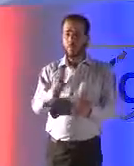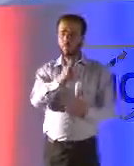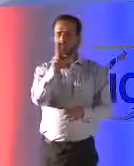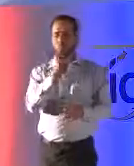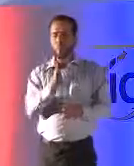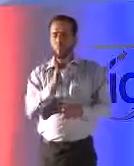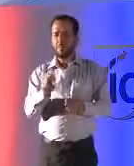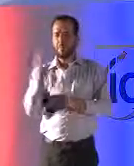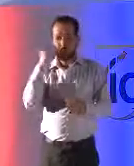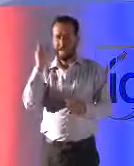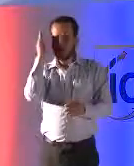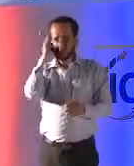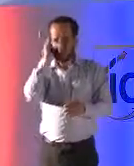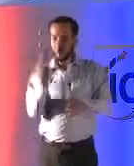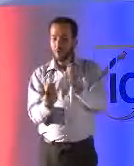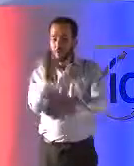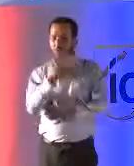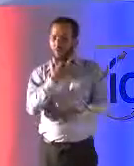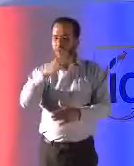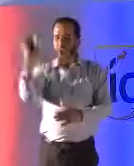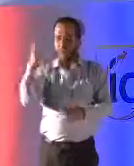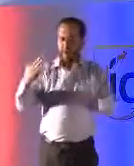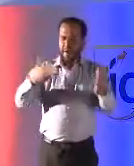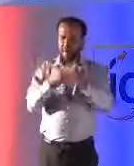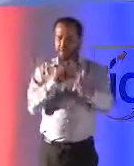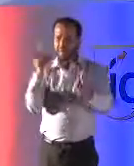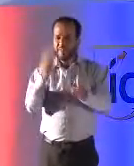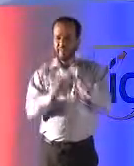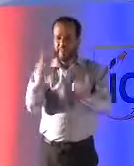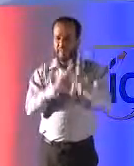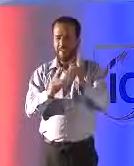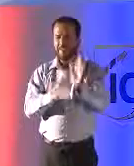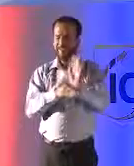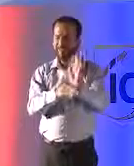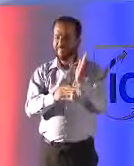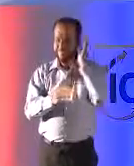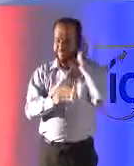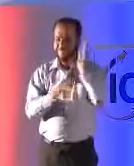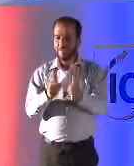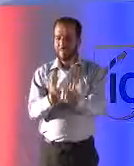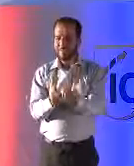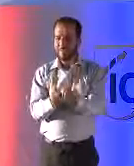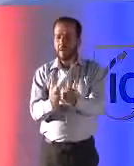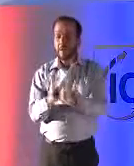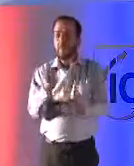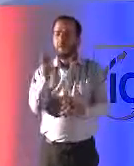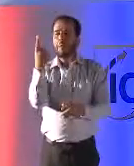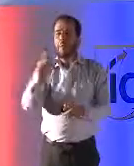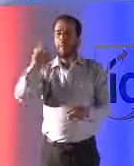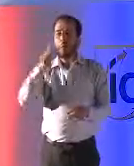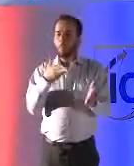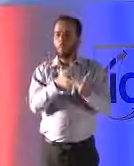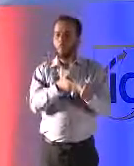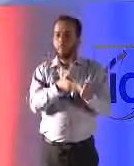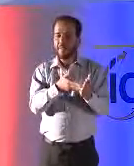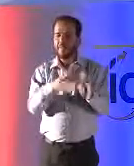الموجة الجديدة للتليفونات الحديثة؟ مثلا على هاتف الآيفون هناك أكثر من 100 لغة